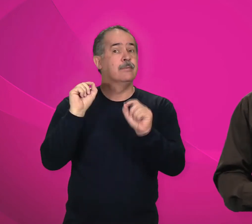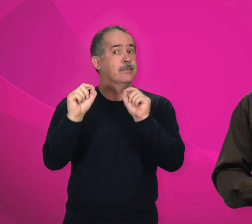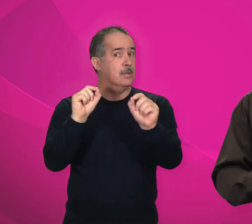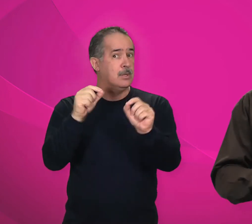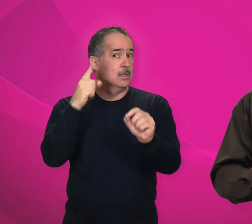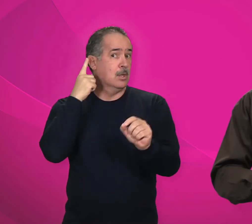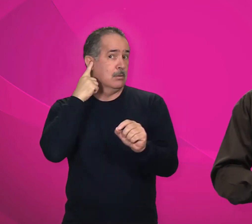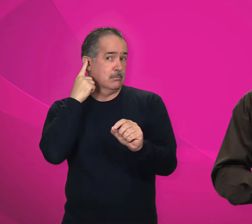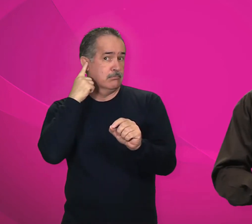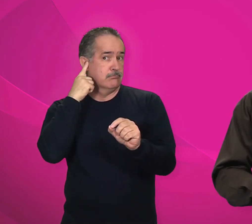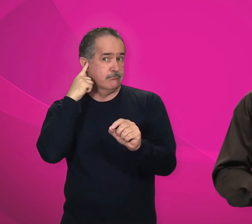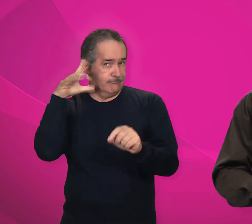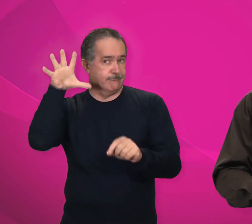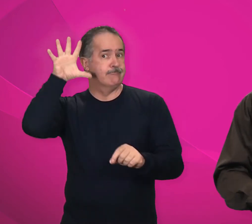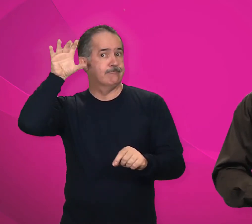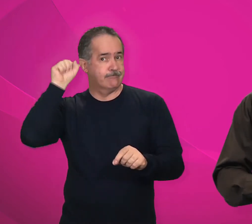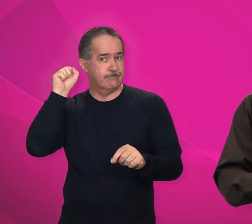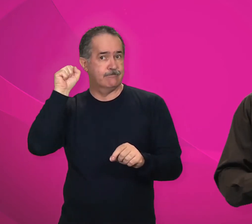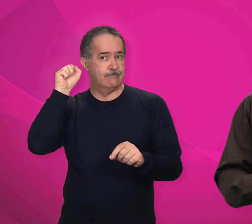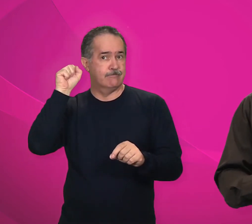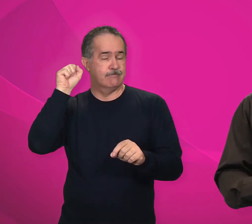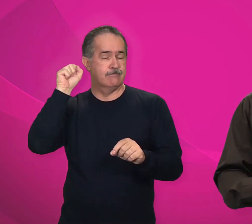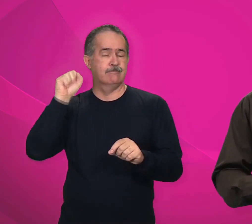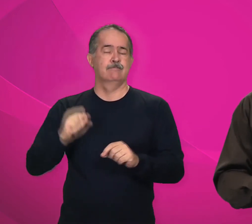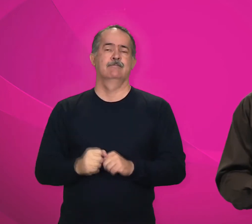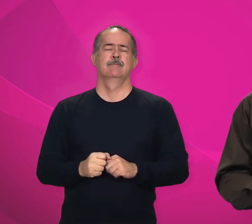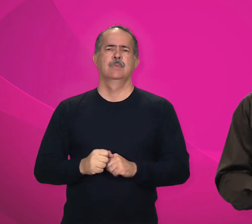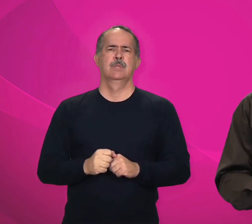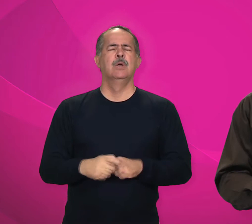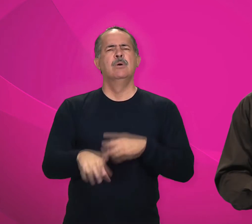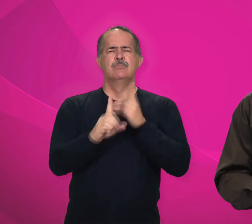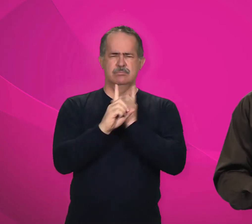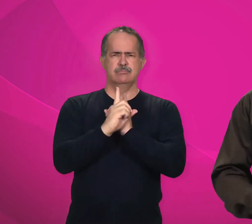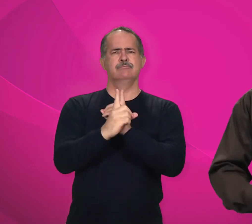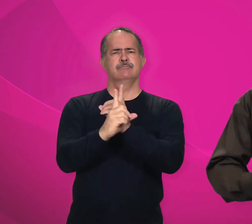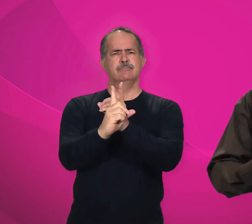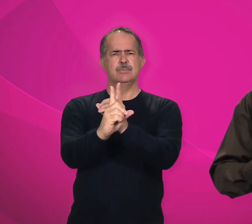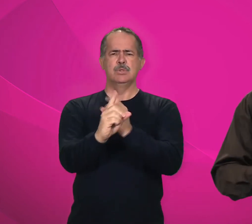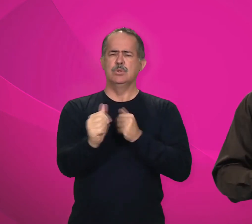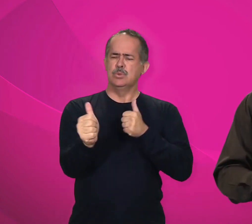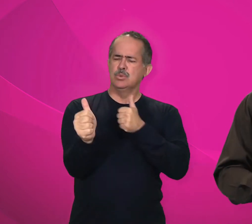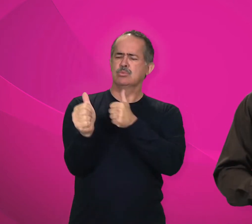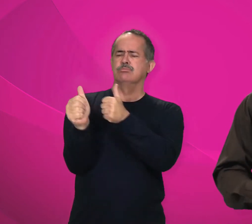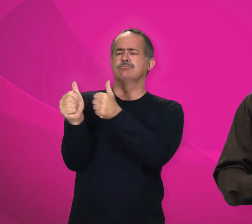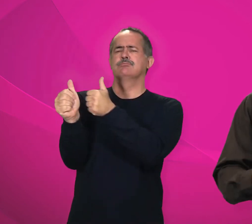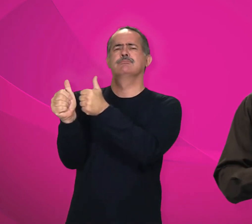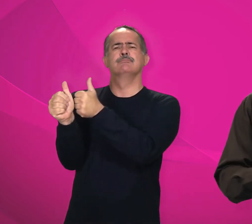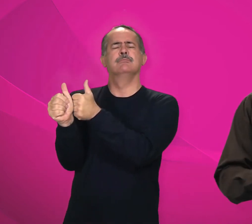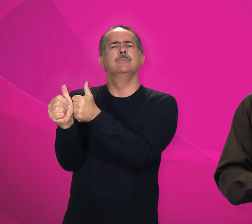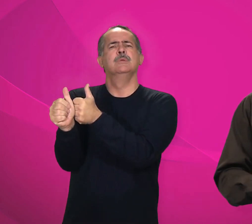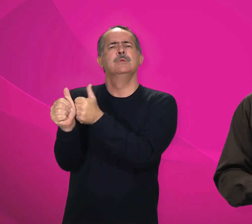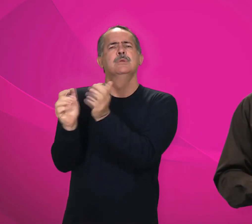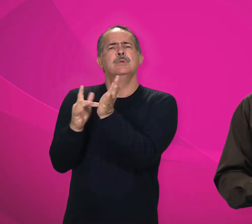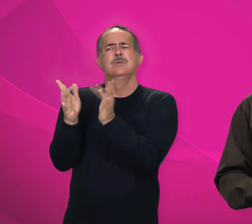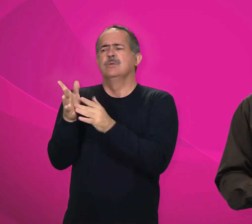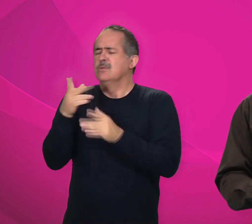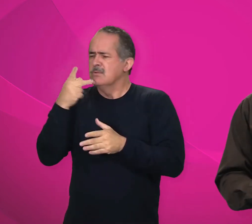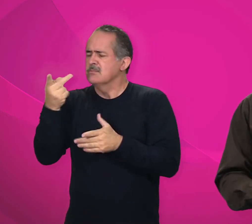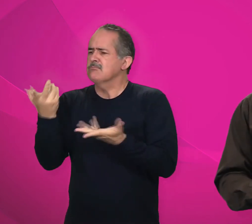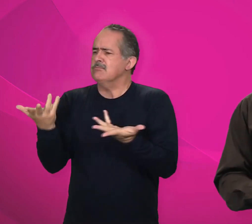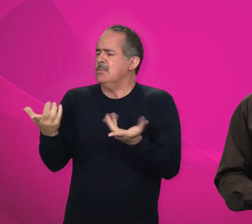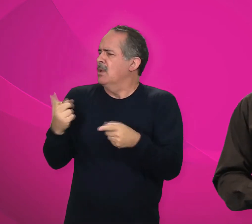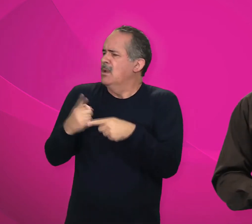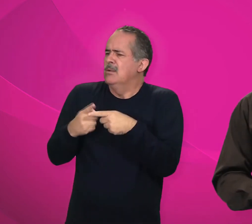semente. Quem tem ouvidos para ouvir, que ouça. Os discípulos então aproximaram-se